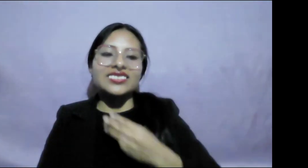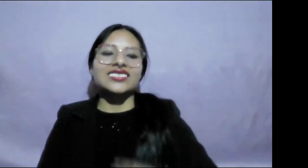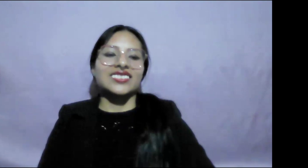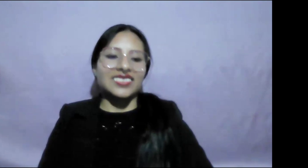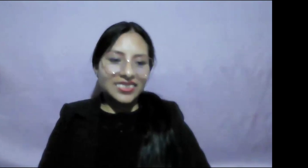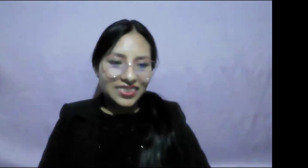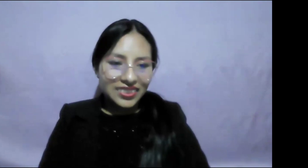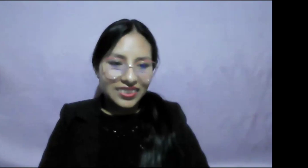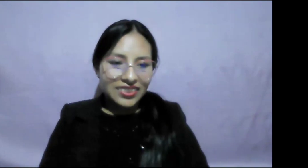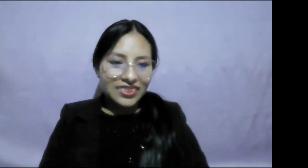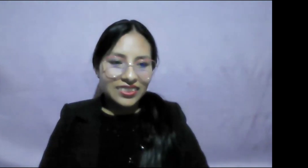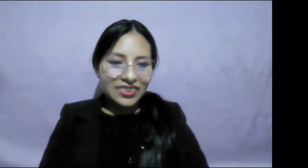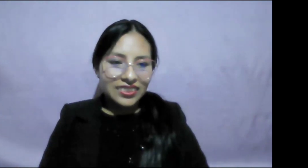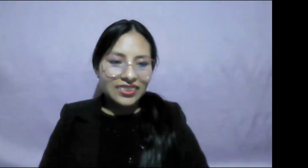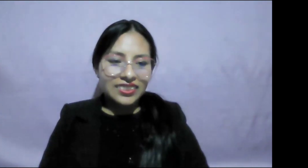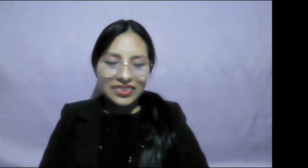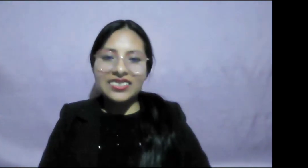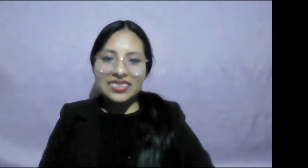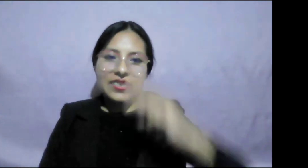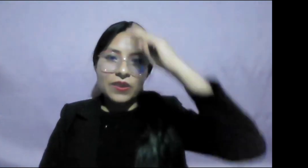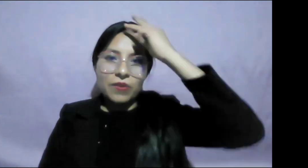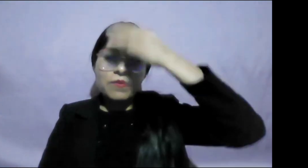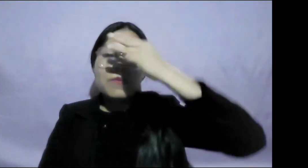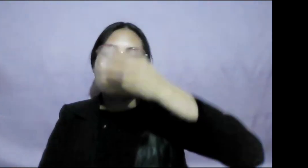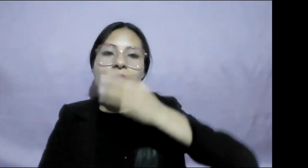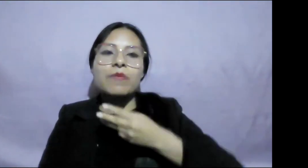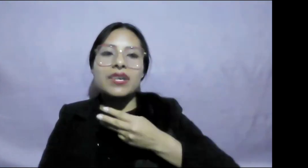mach muy excelente